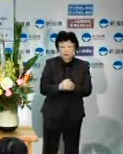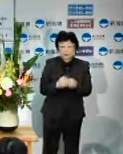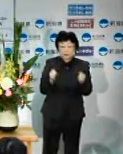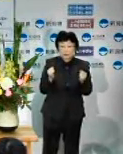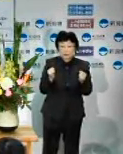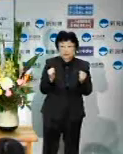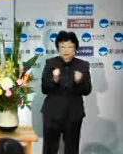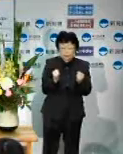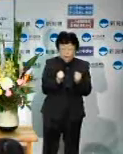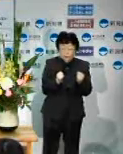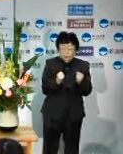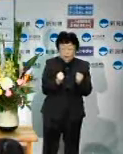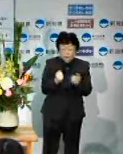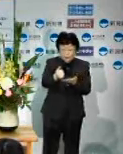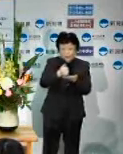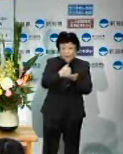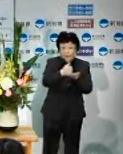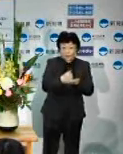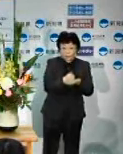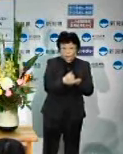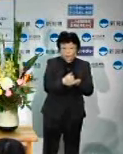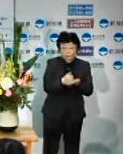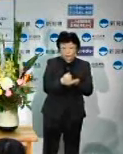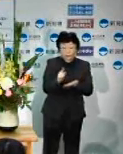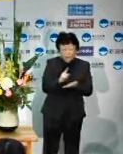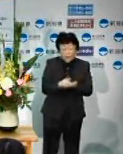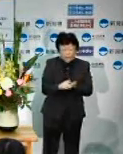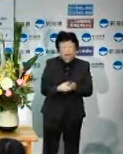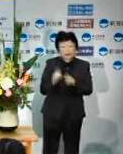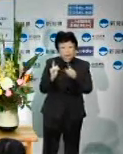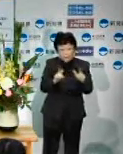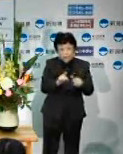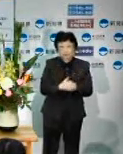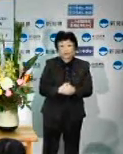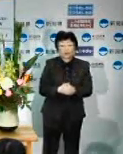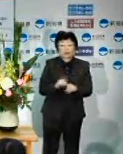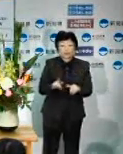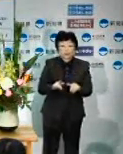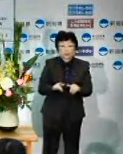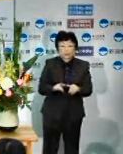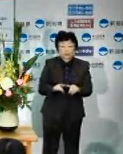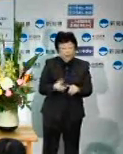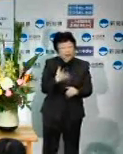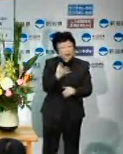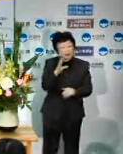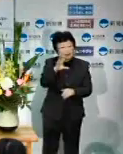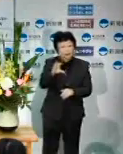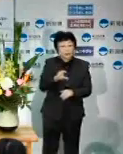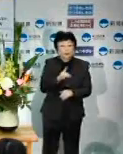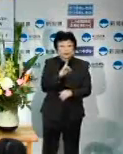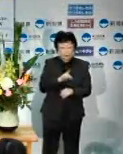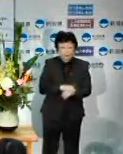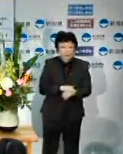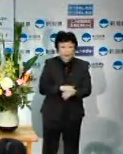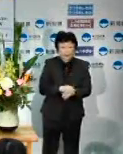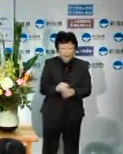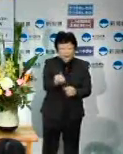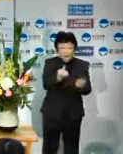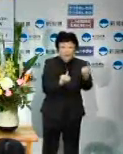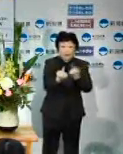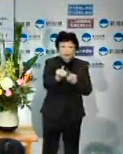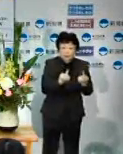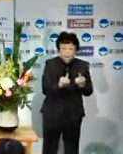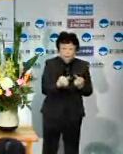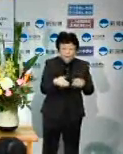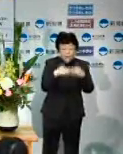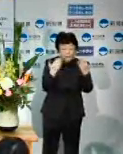スノーシーズンへの来客っていうのをかなり期待している部分もあるんです か。まあ、これもこの場で何度も申し上げてますけど入ってくるインバウンドの客は